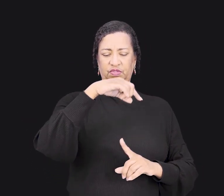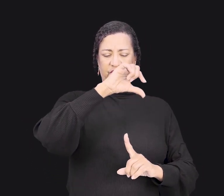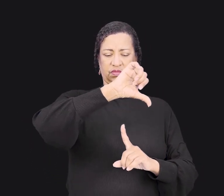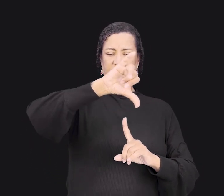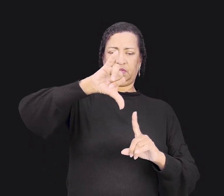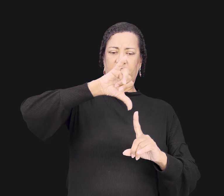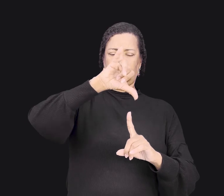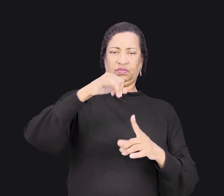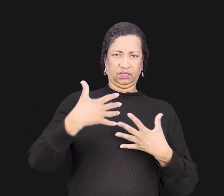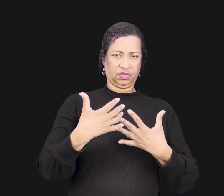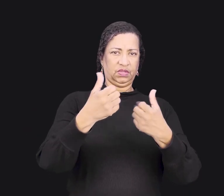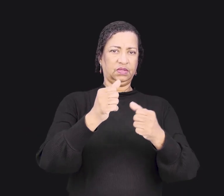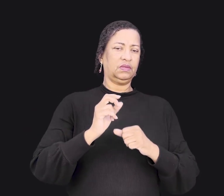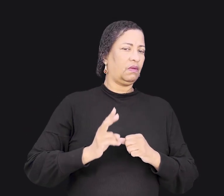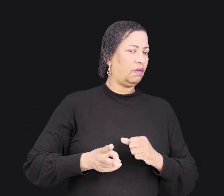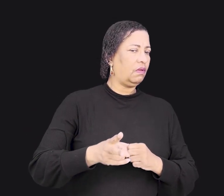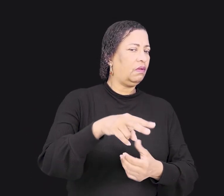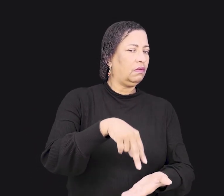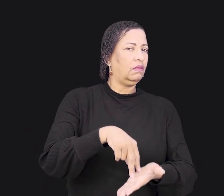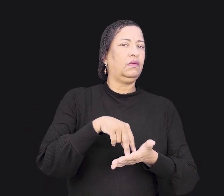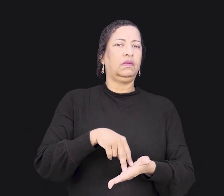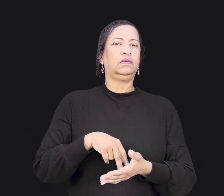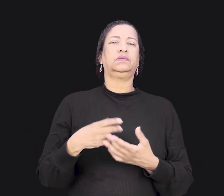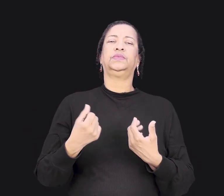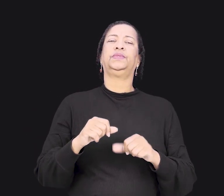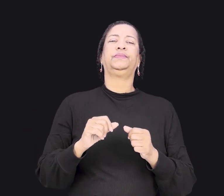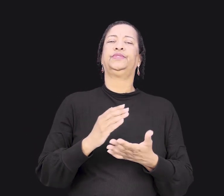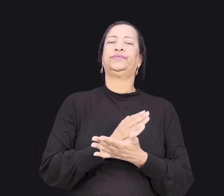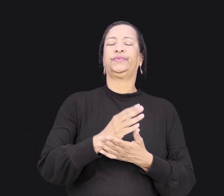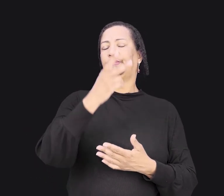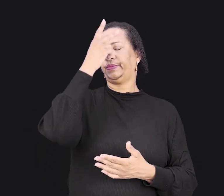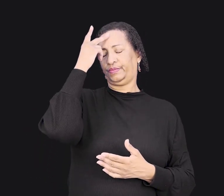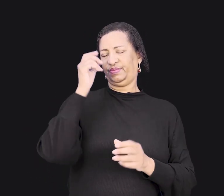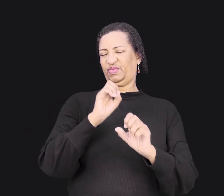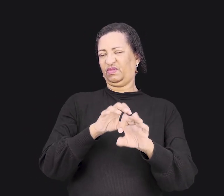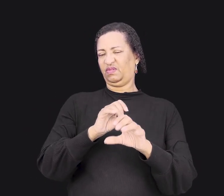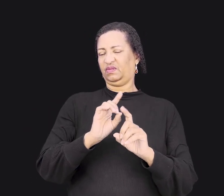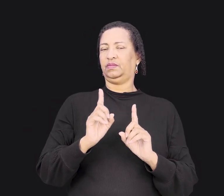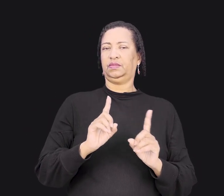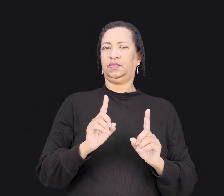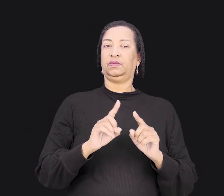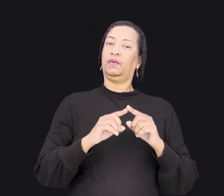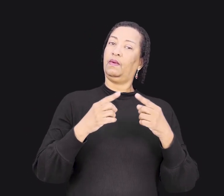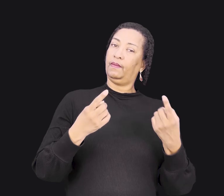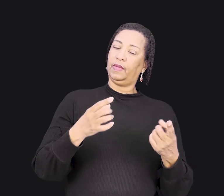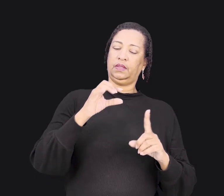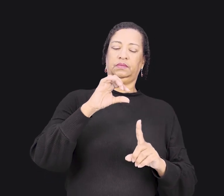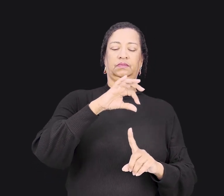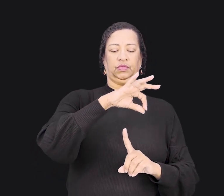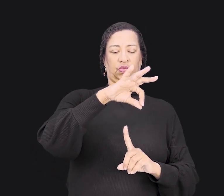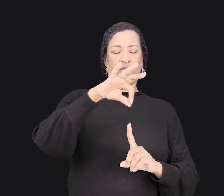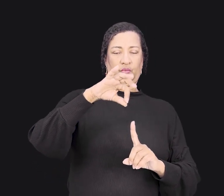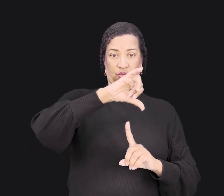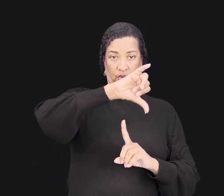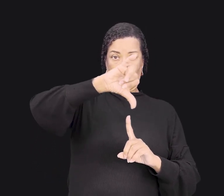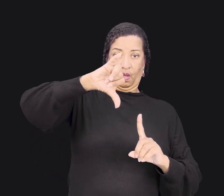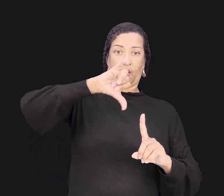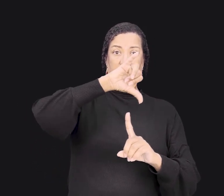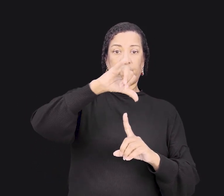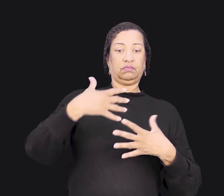dele permanece em vocês, e não precisam que alguém os ensine. Mas, como a unção dele recebida, que é a verdadeira e